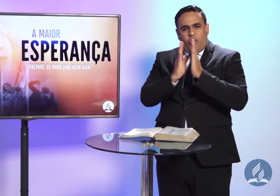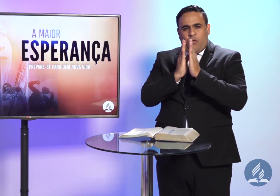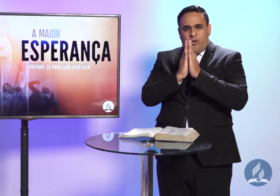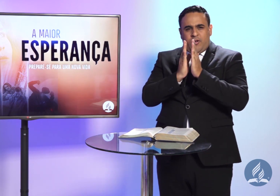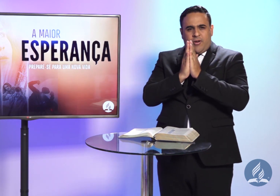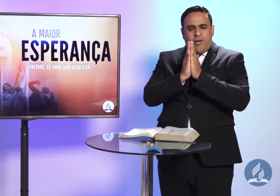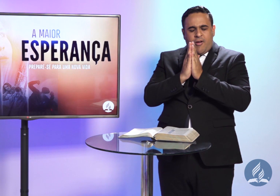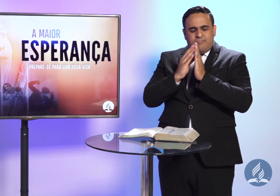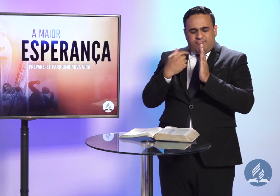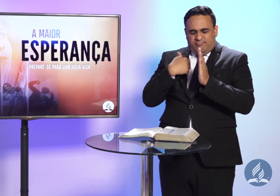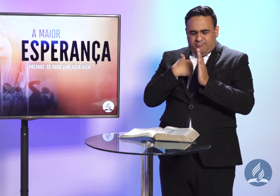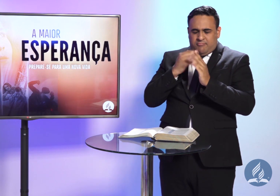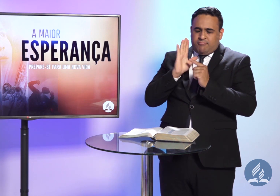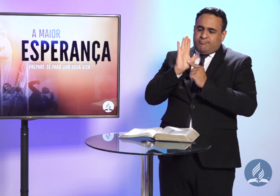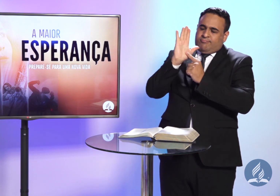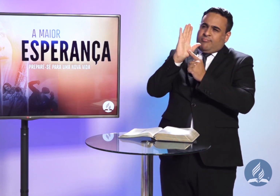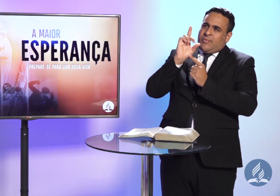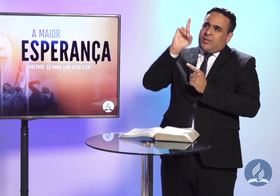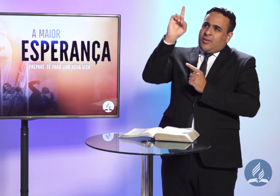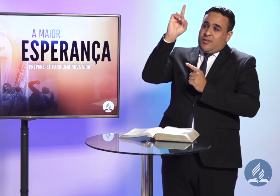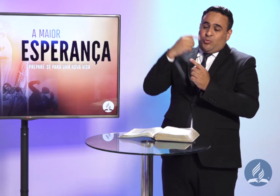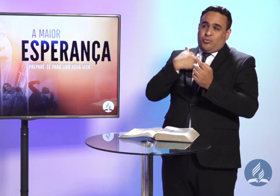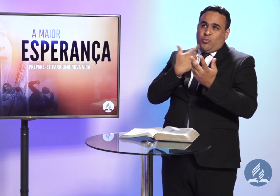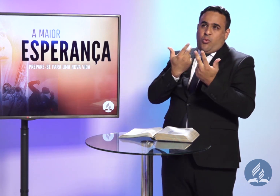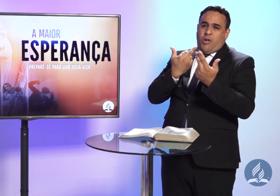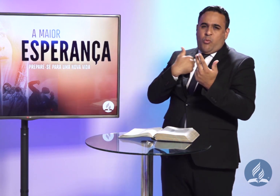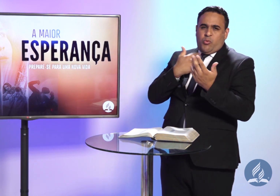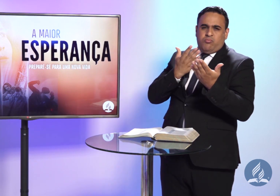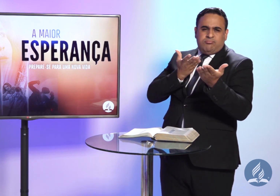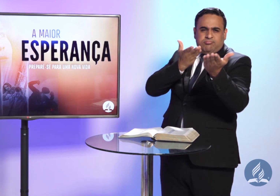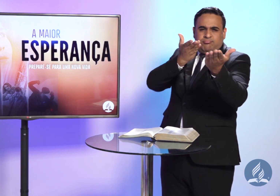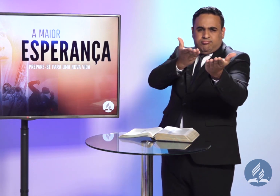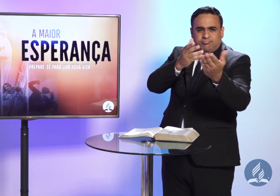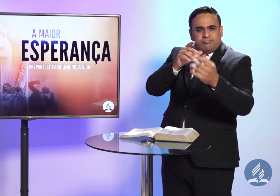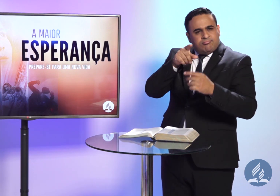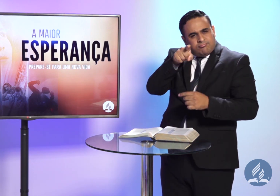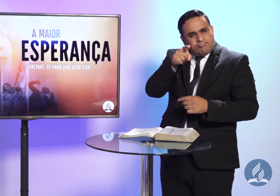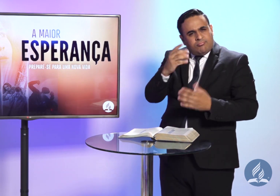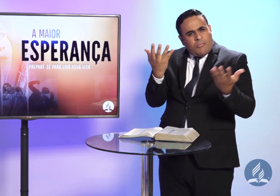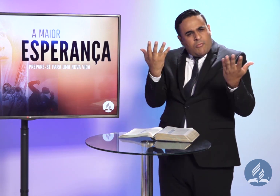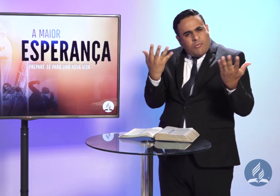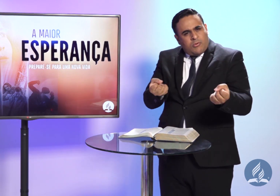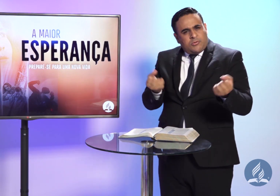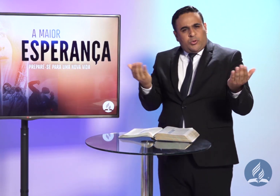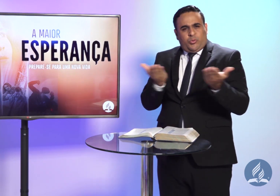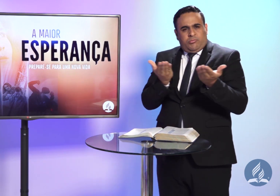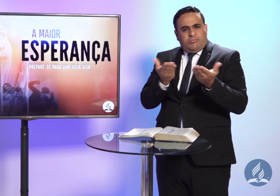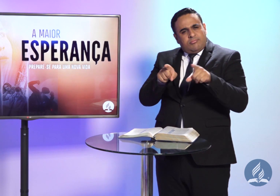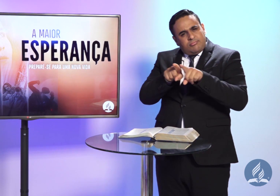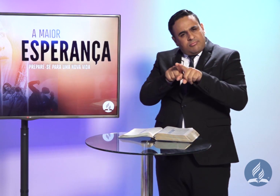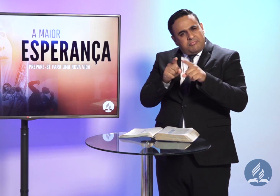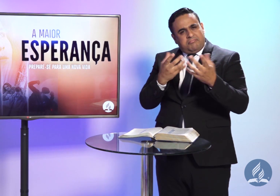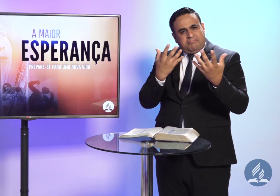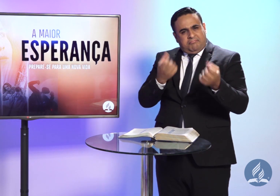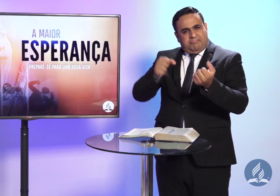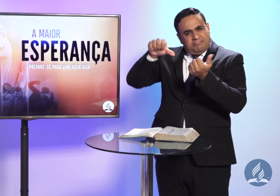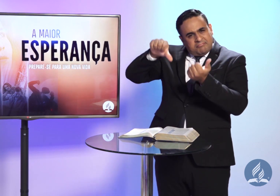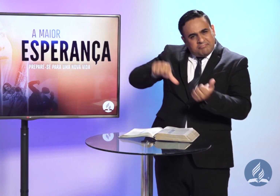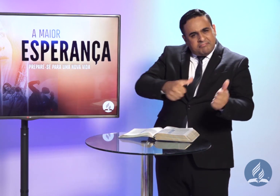aproximasse da tela nesse momento, porque eu vou fazer uma oração especial e quero apresentar a sua vida a Deus nesse